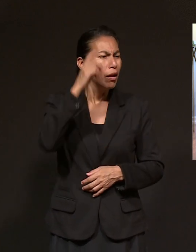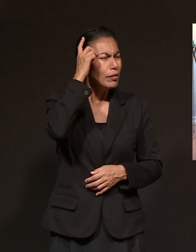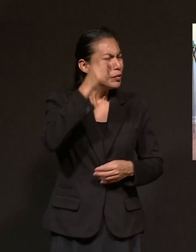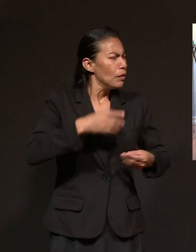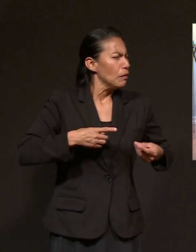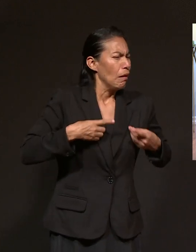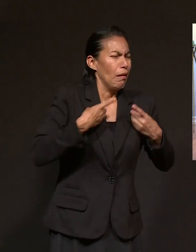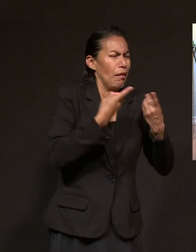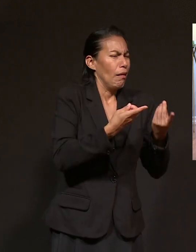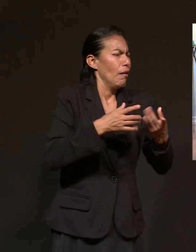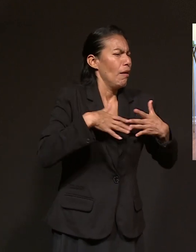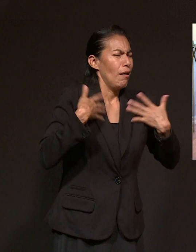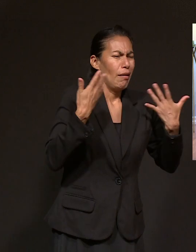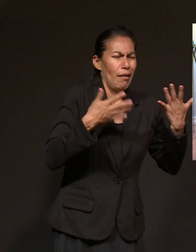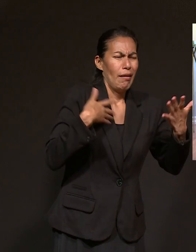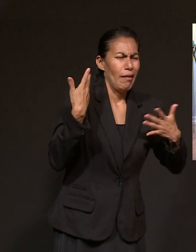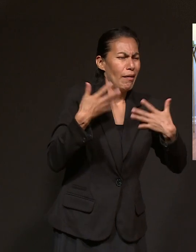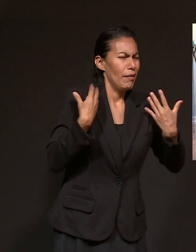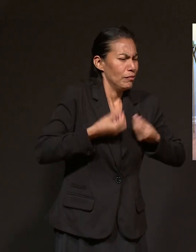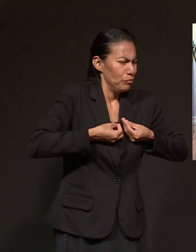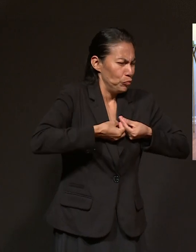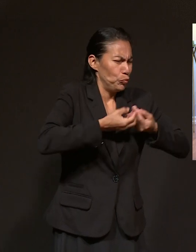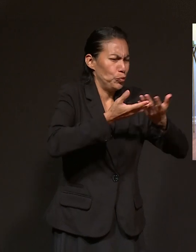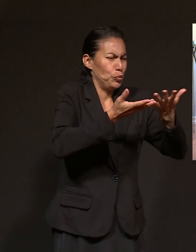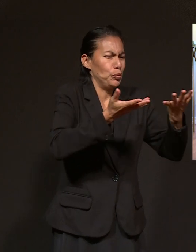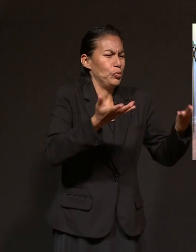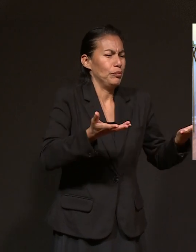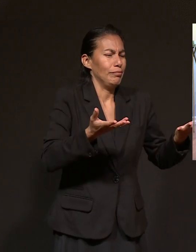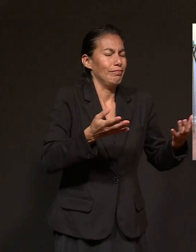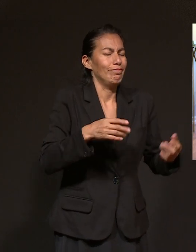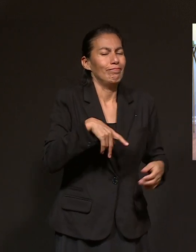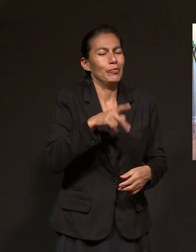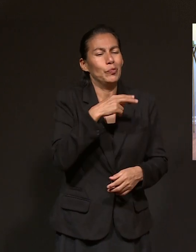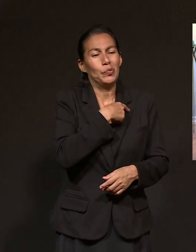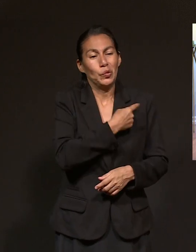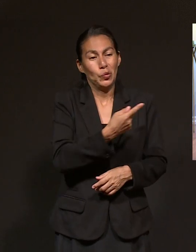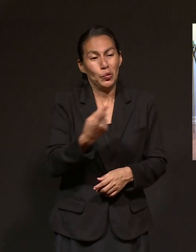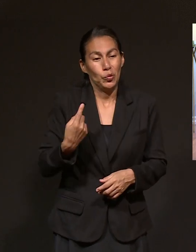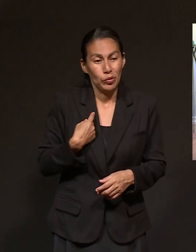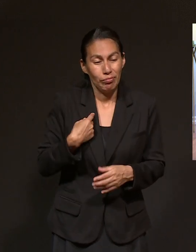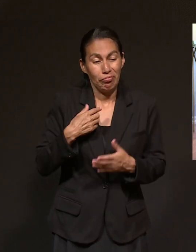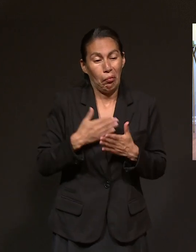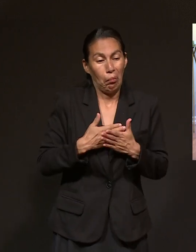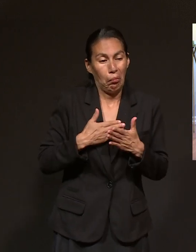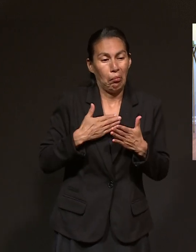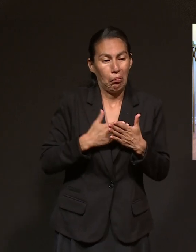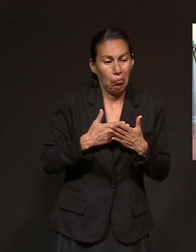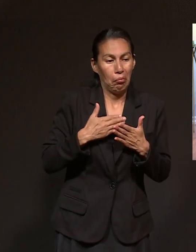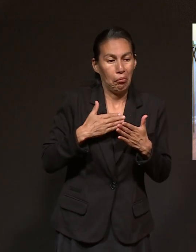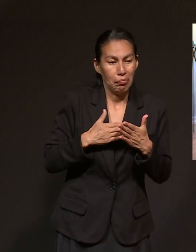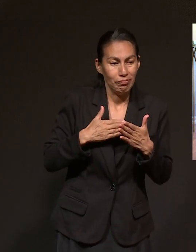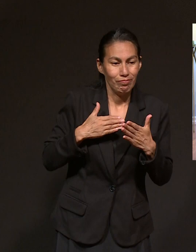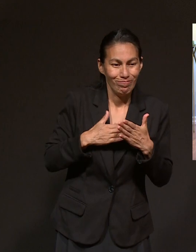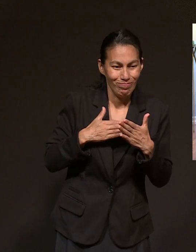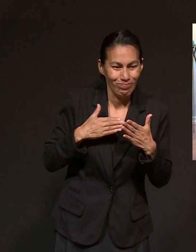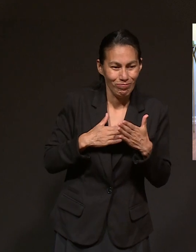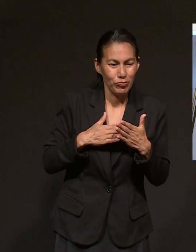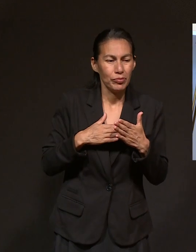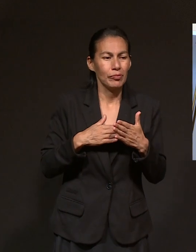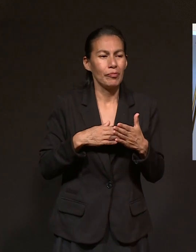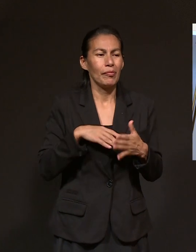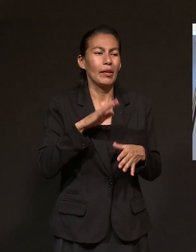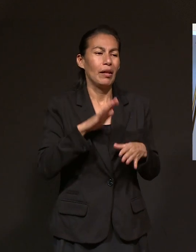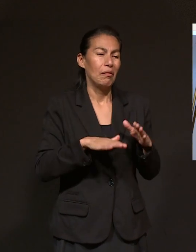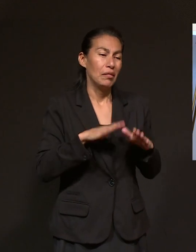dador alegre. Dios es generoso y bueno. Los que somos mezquinos y limitados somos nosotros.